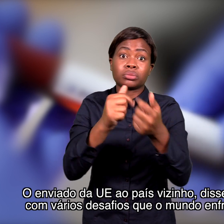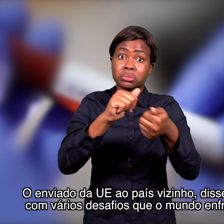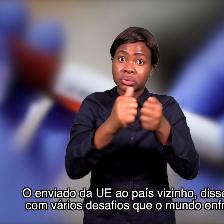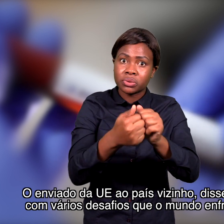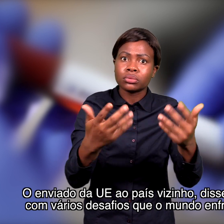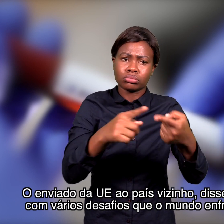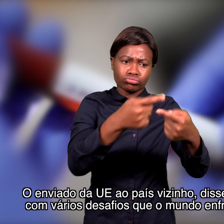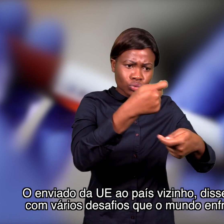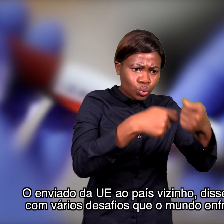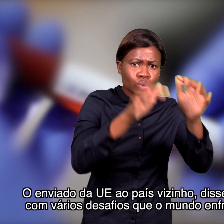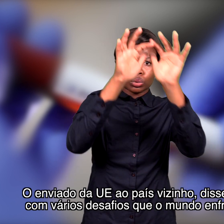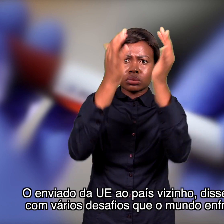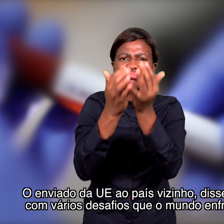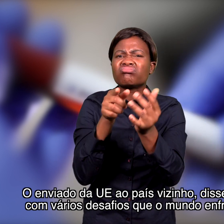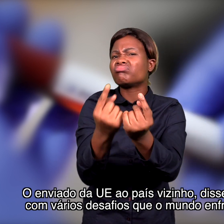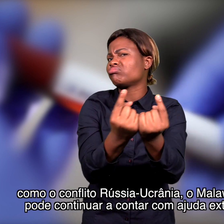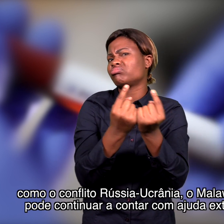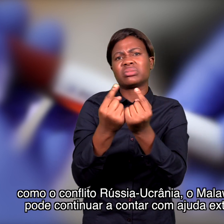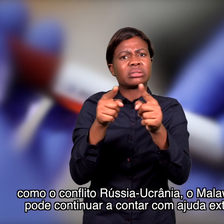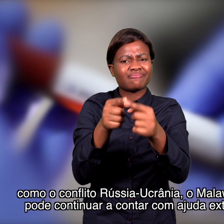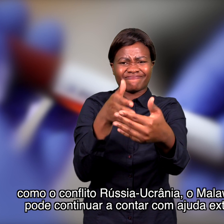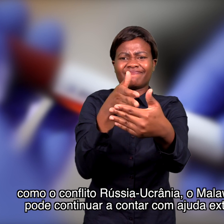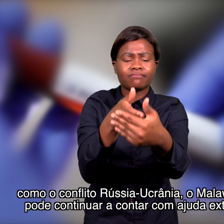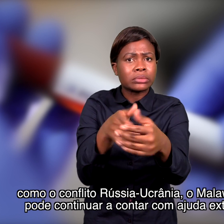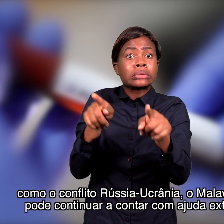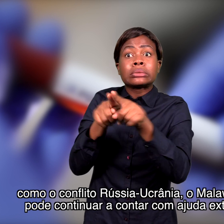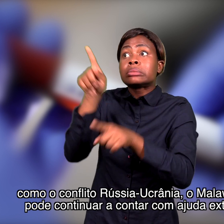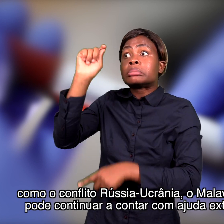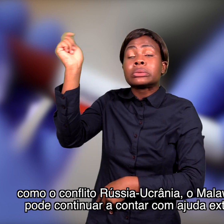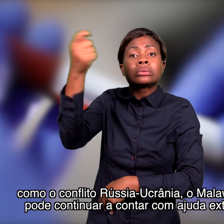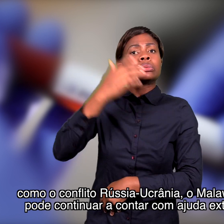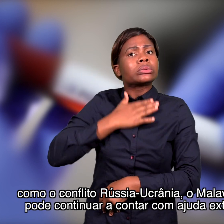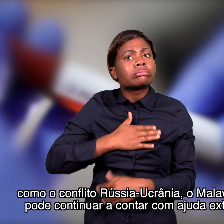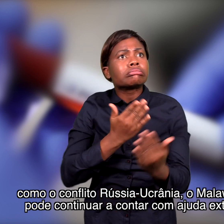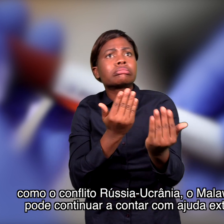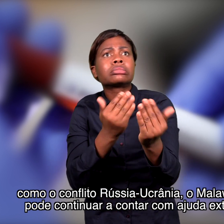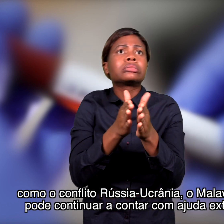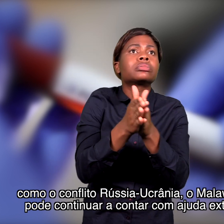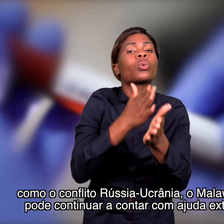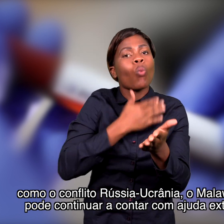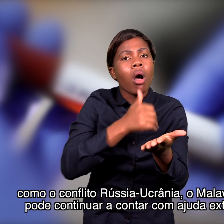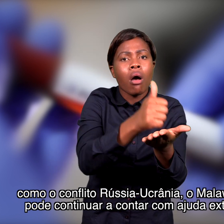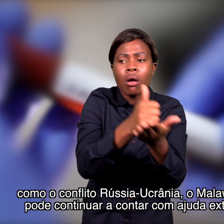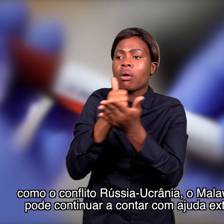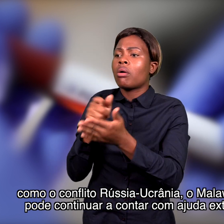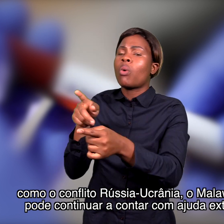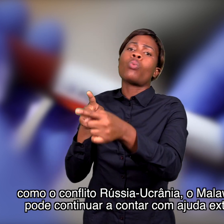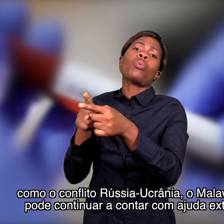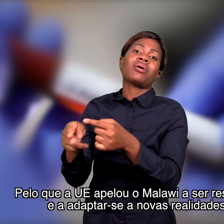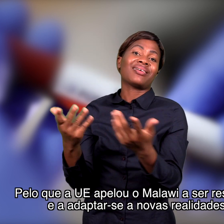vários desafios que o mundo enfrenta, como o conflito Rússia-Ucrânia, o Malawi não pode continuar a contar com ajuda externa, pelo